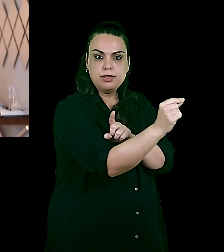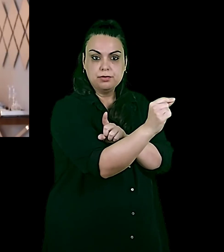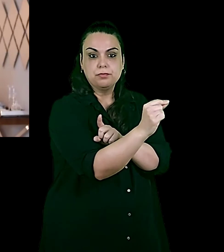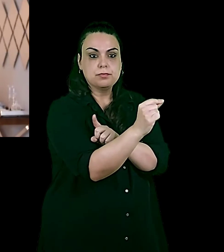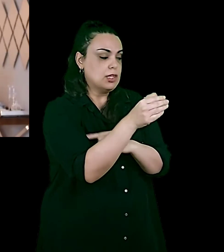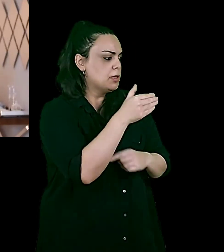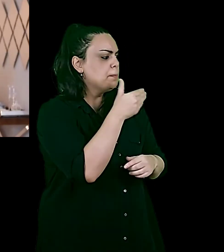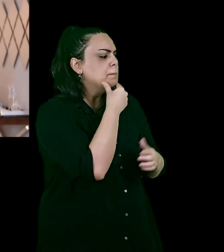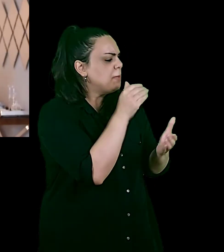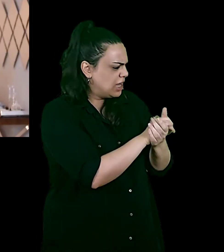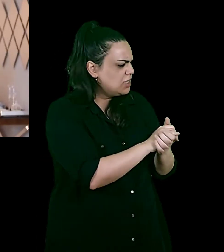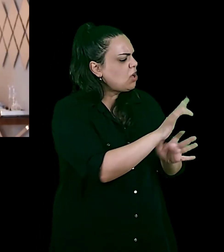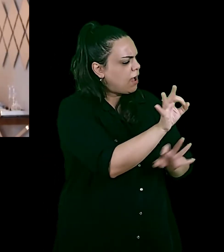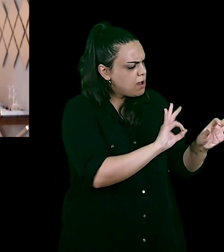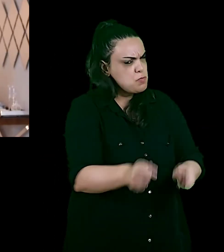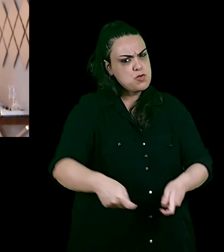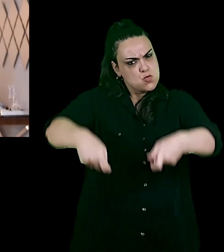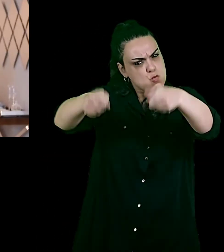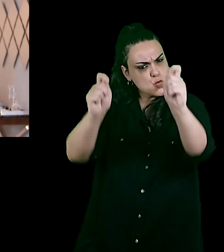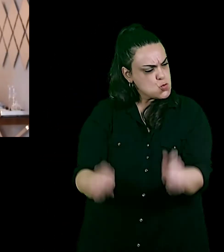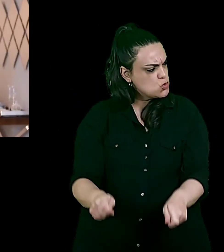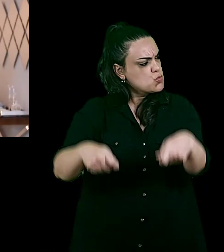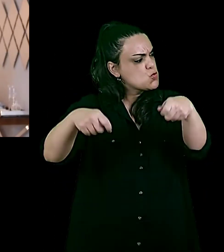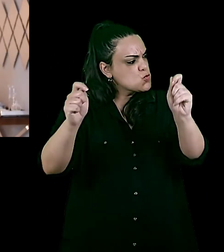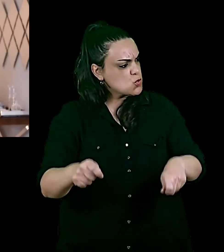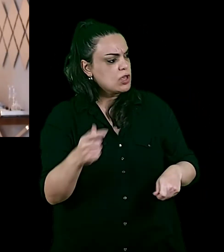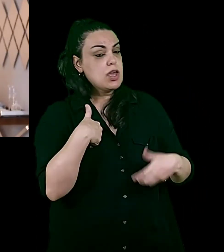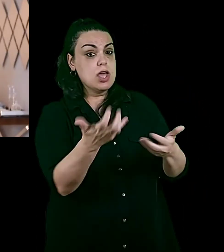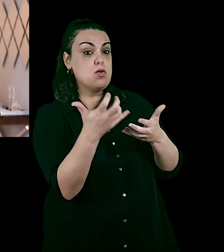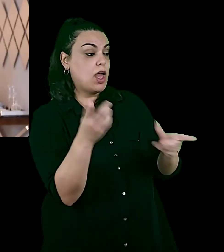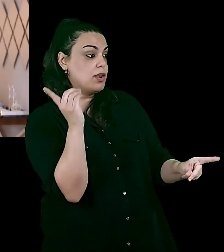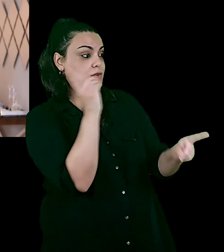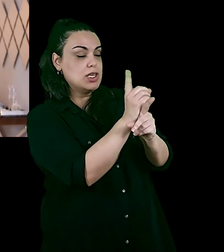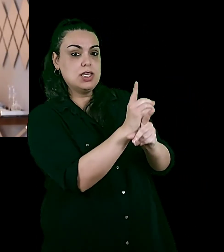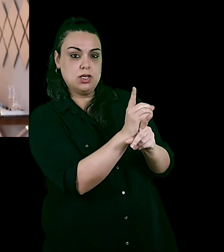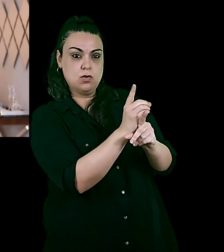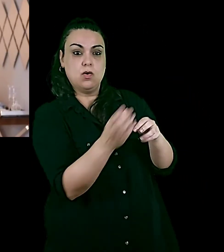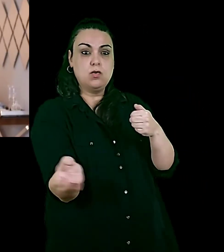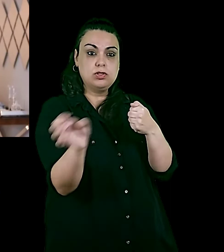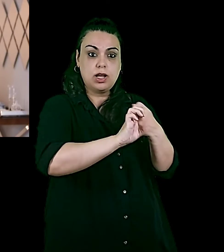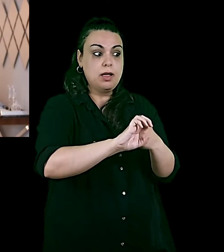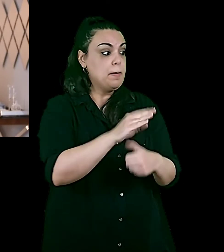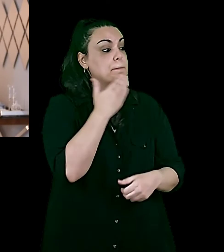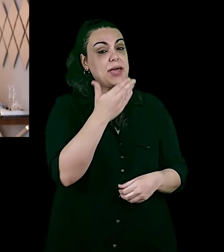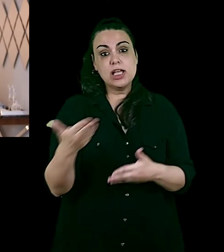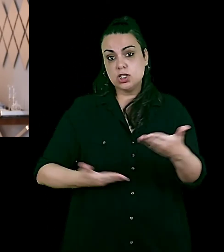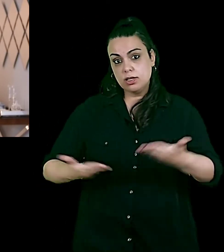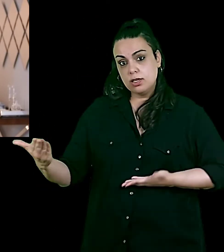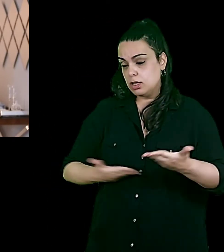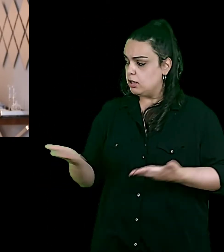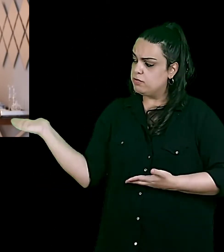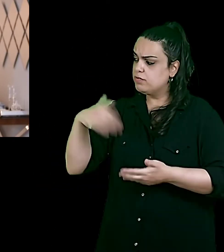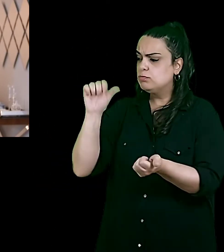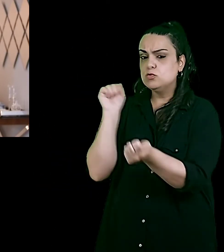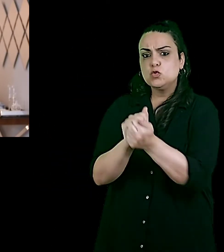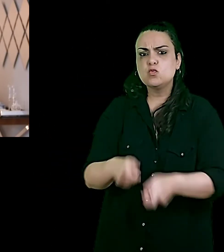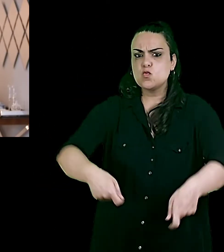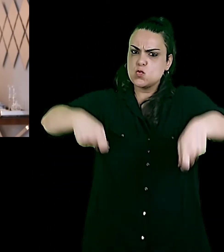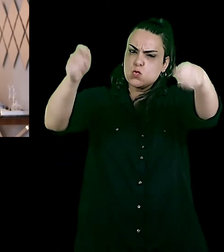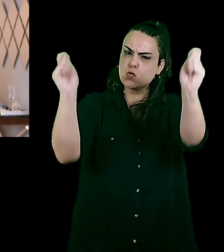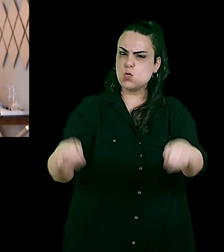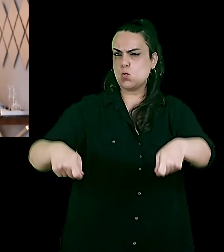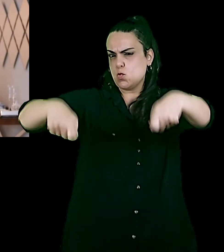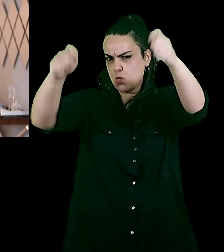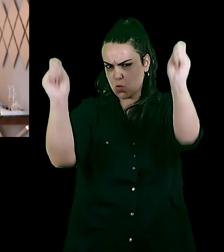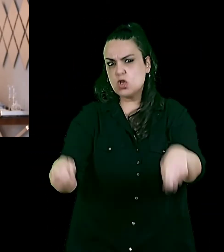Pede o marido para preparar uma carruagem aonde ela possa ir de encontro ao homem de Deus. Ela pede um servo para que venha dirigir a carruagem